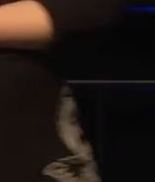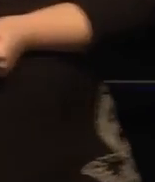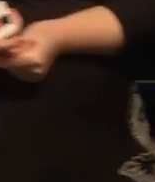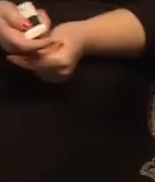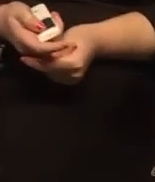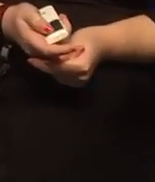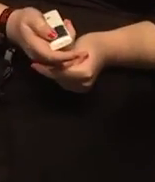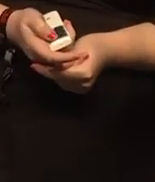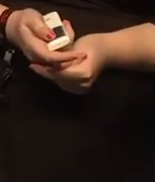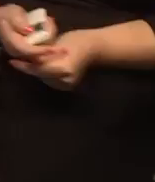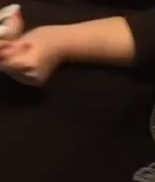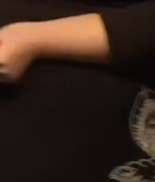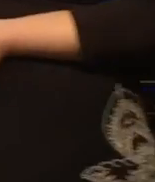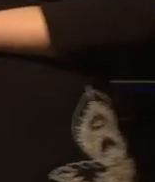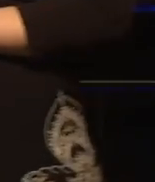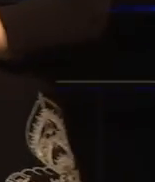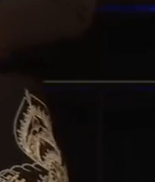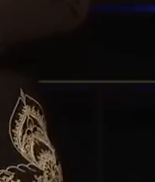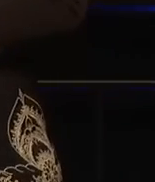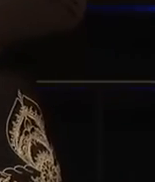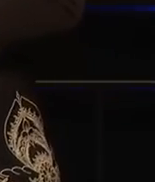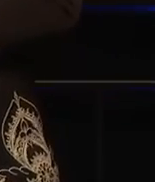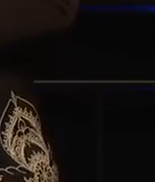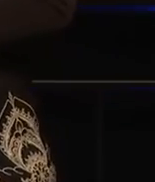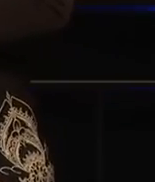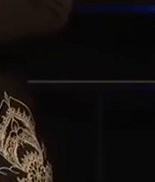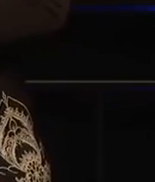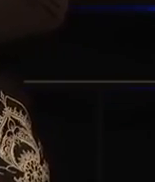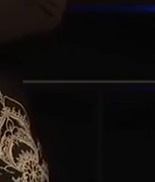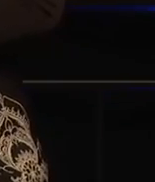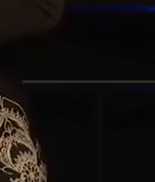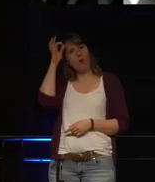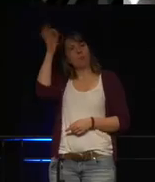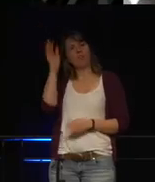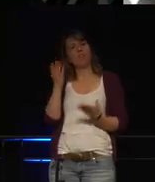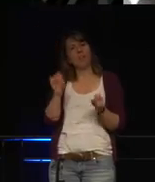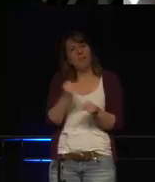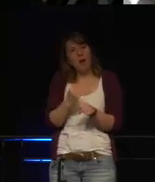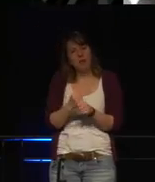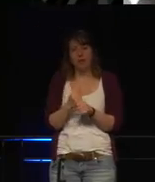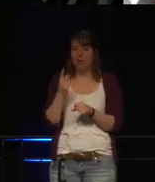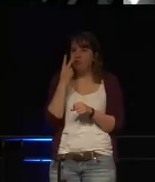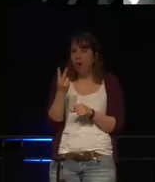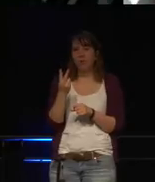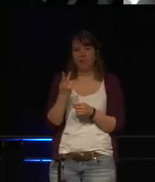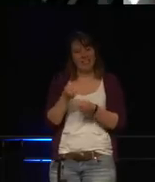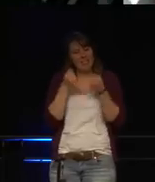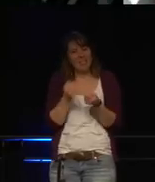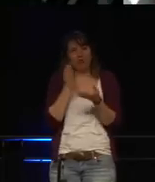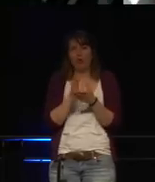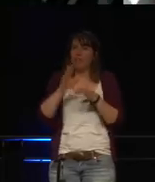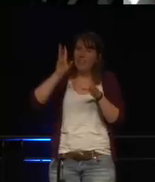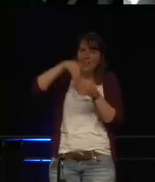herramientas siempre. ¿Y qué es lo que podemos hacer los programadores?